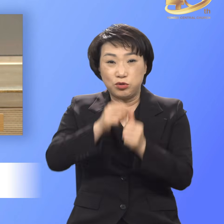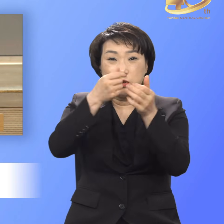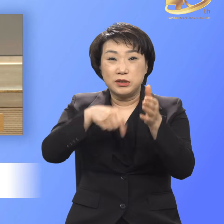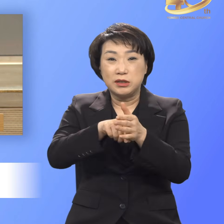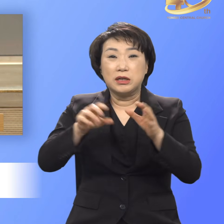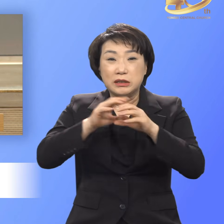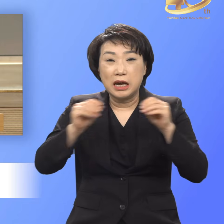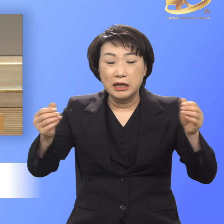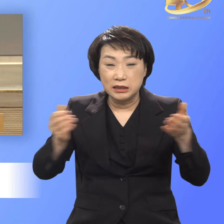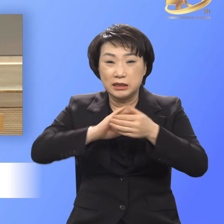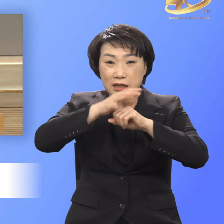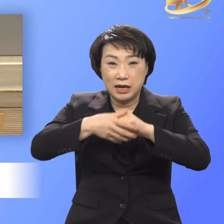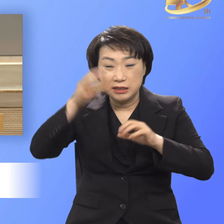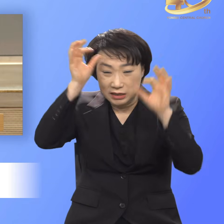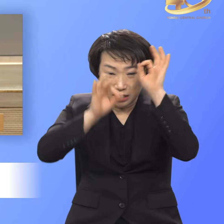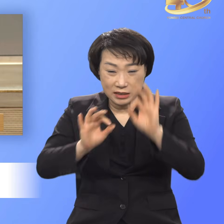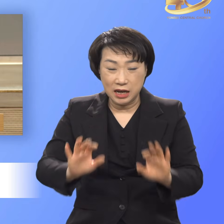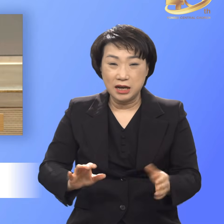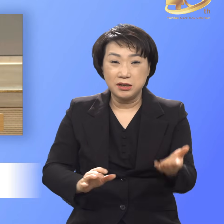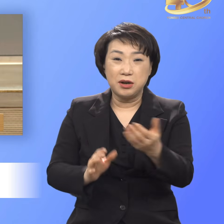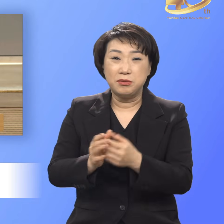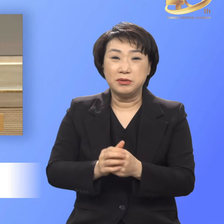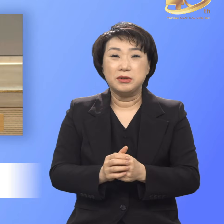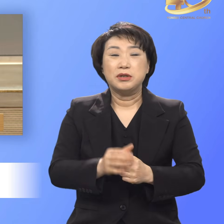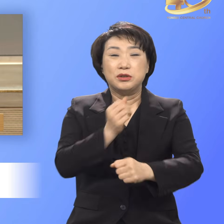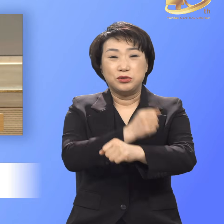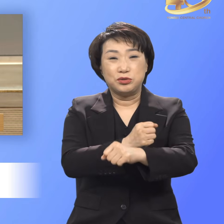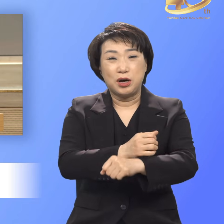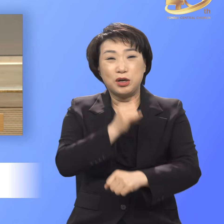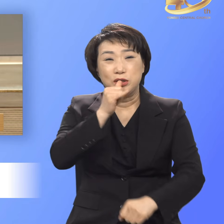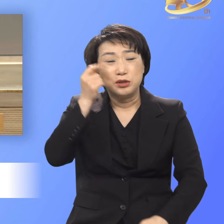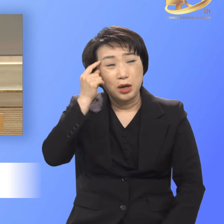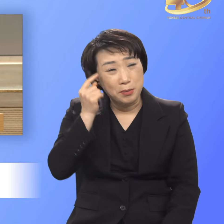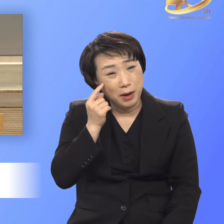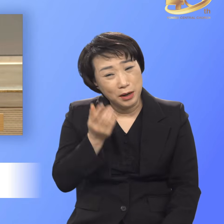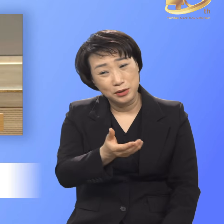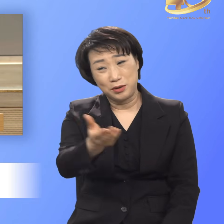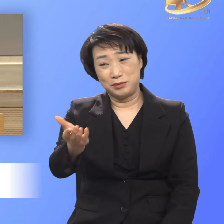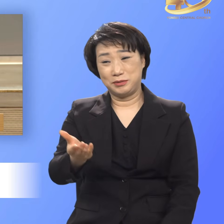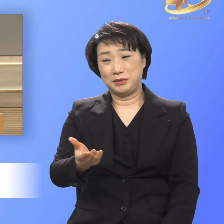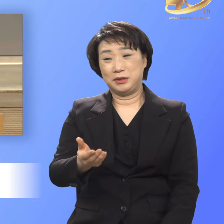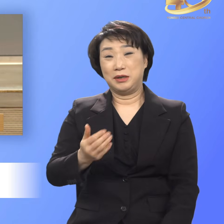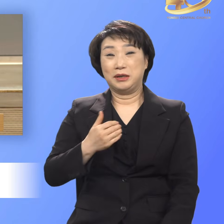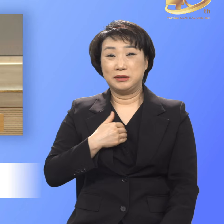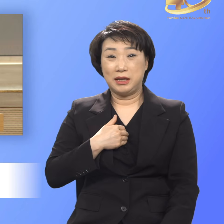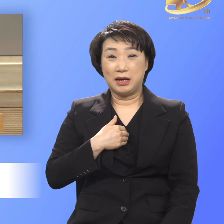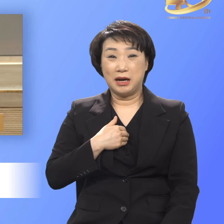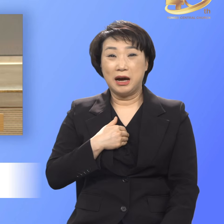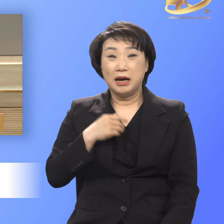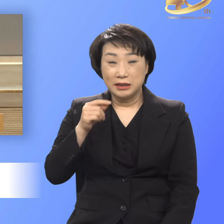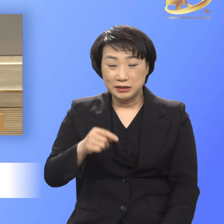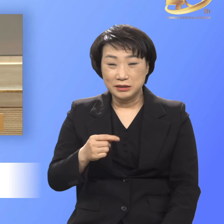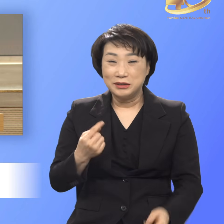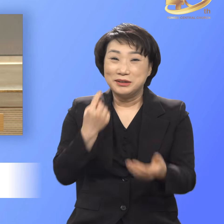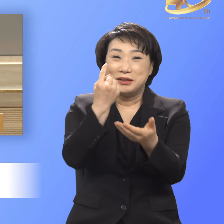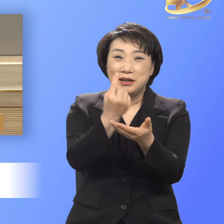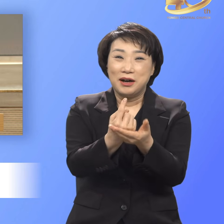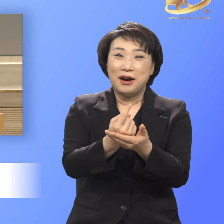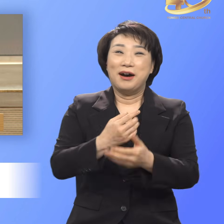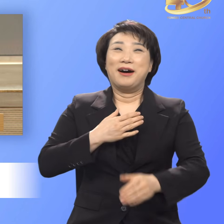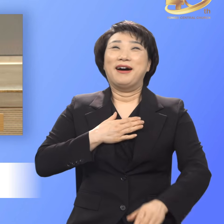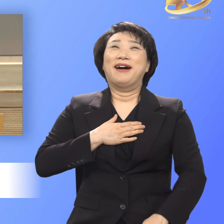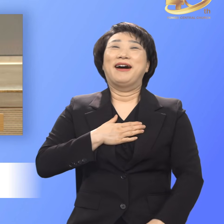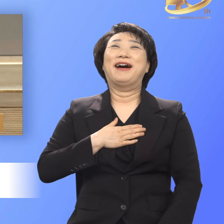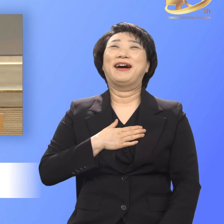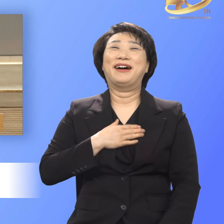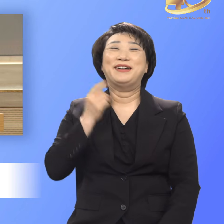땅 끝까지 찾아가시면서 이 애와 수고하신다고 생각할 때 내가 그 대열에 껴있다는 것이